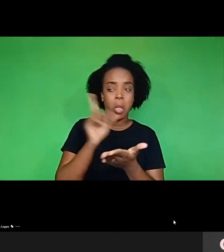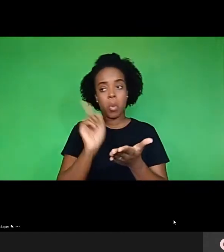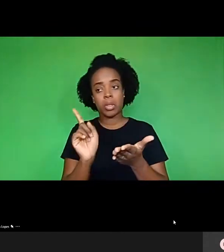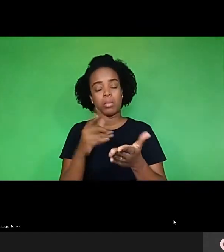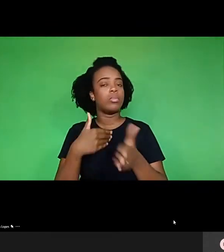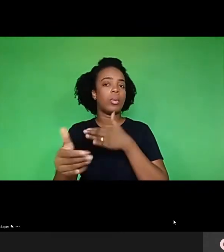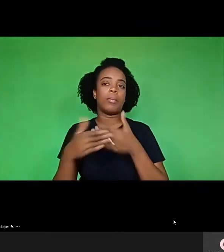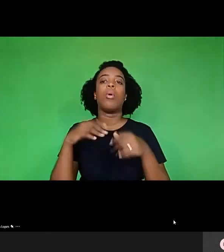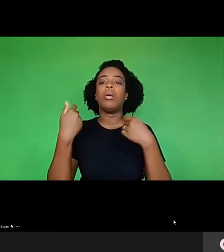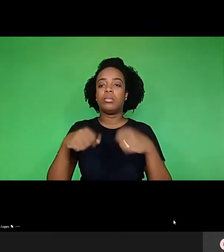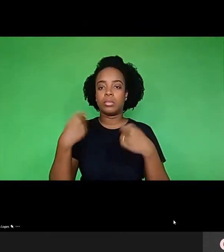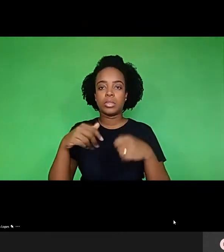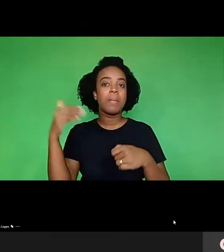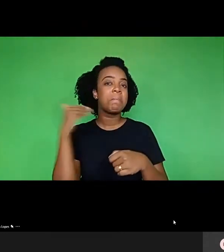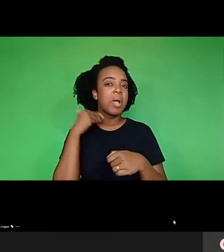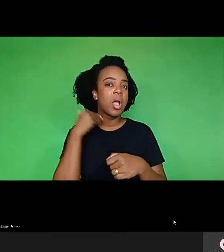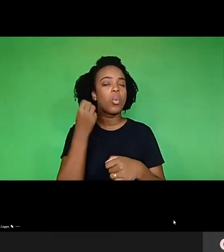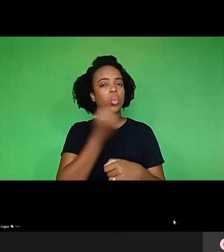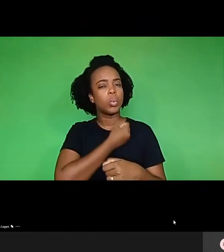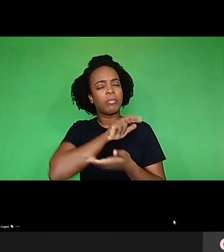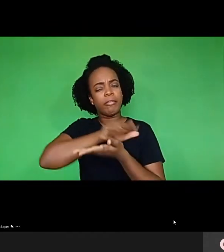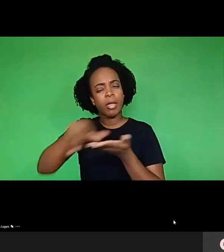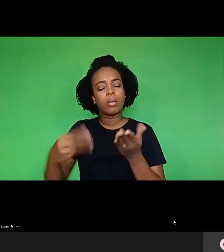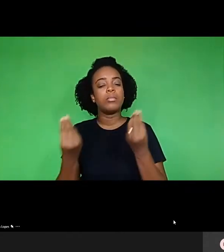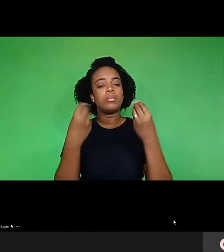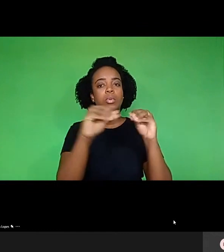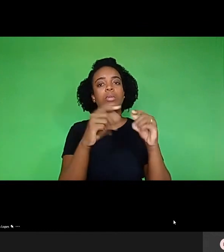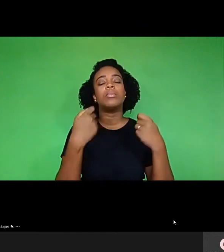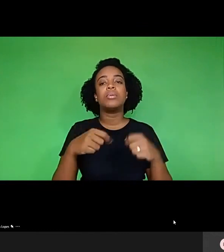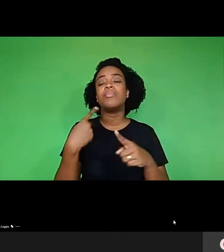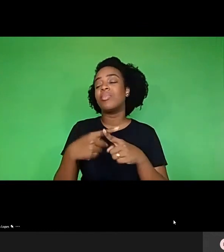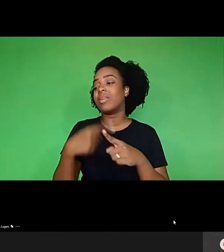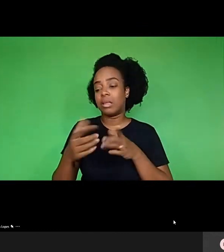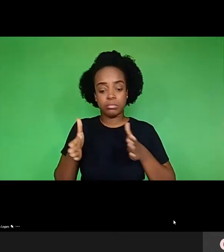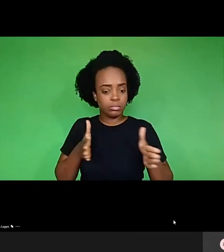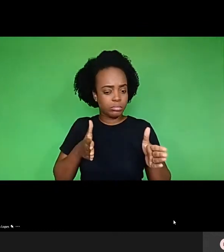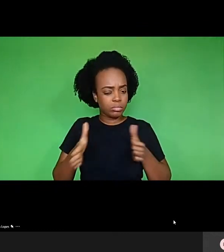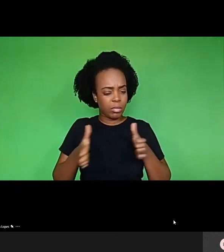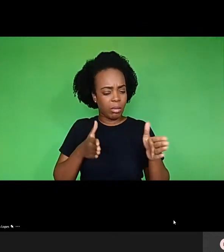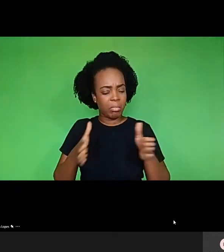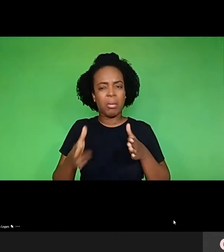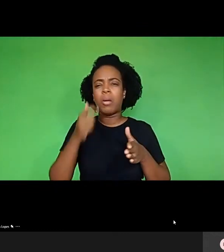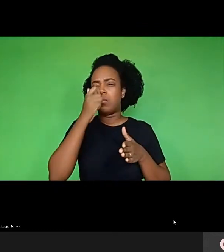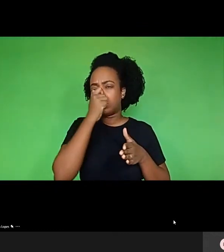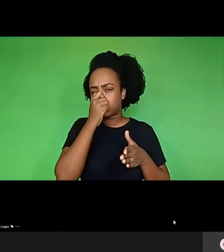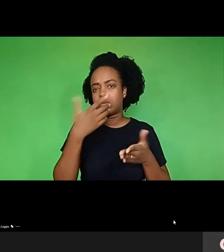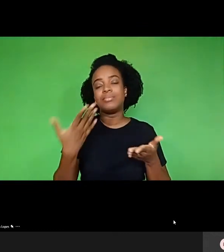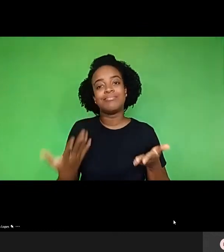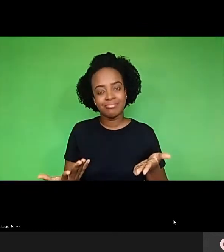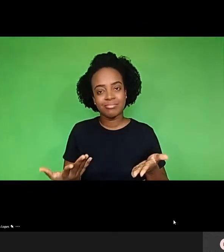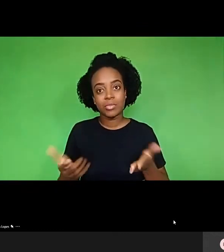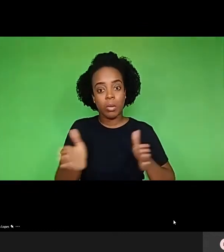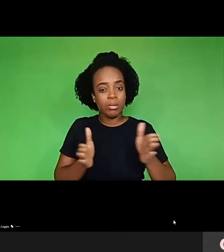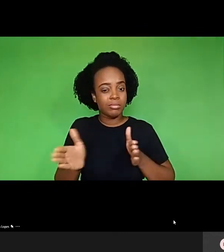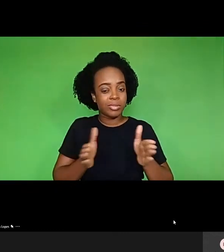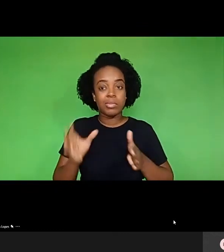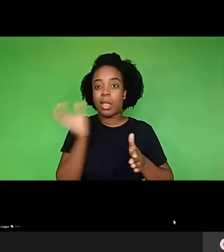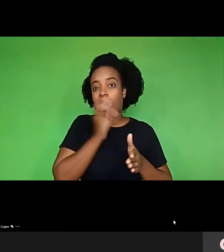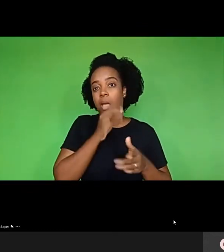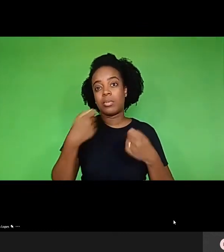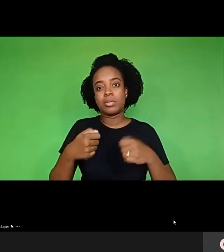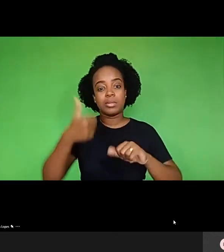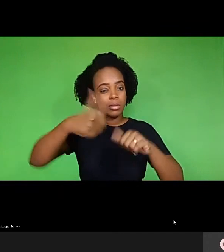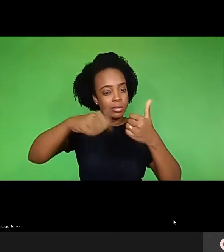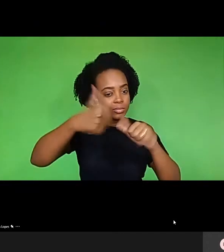quê? Porque a gente tem um período curto para fazer a seleção, para contemplar os alunos e para que vocês comecem